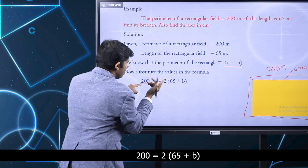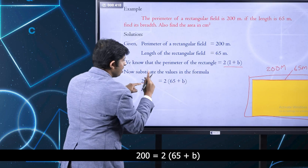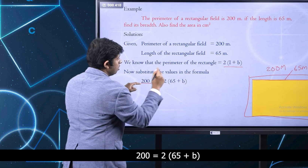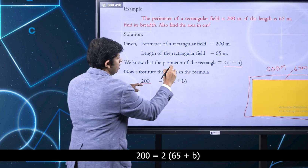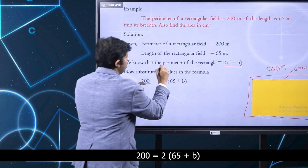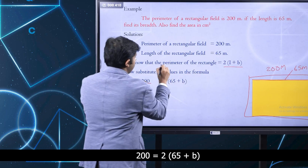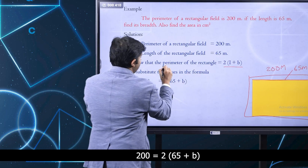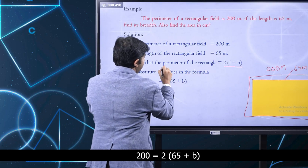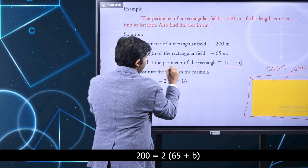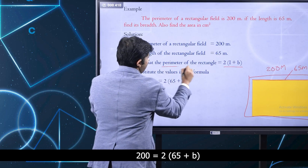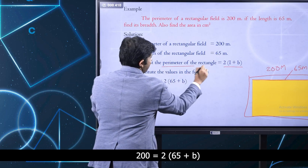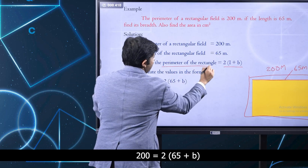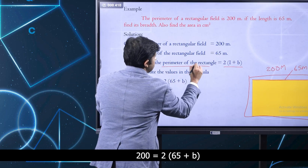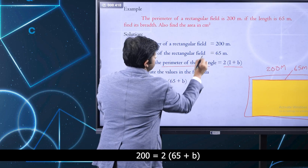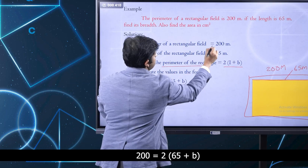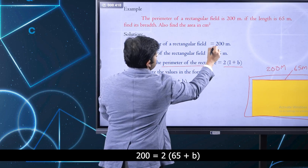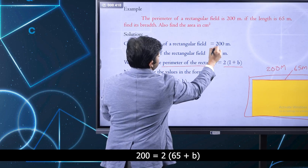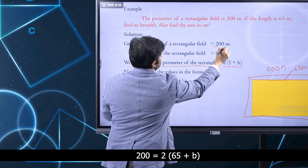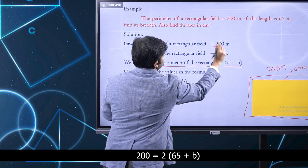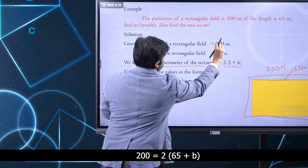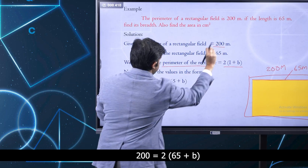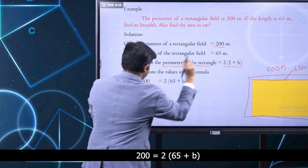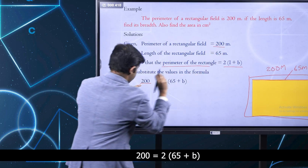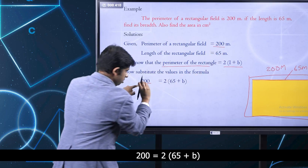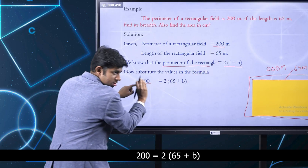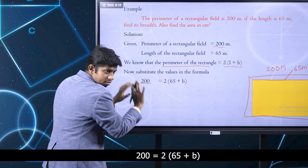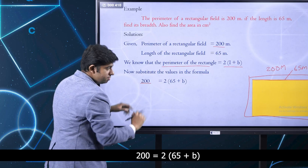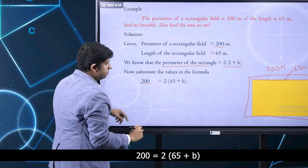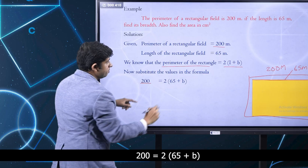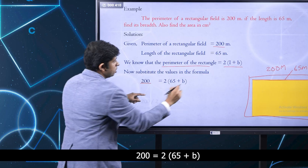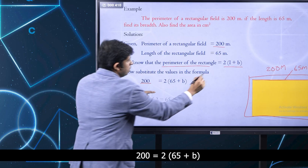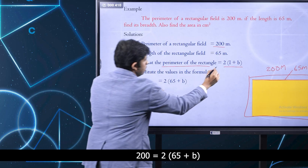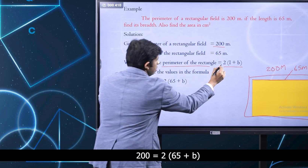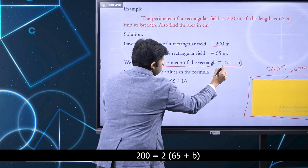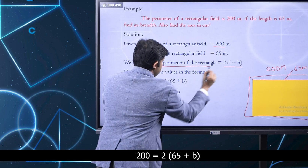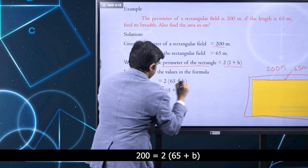200 इज इक्वल टू 2 इंटू ब्रॅकेट 65 प्लस B,